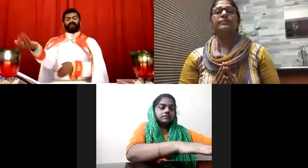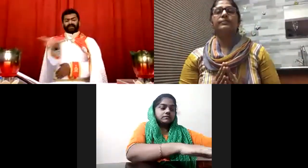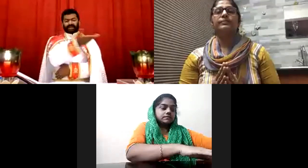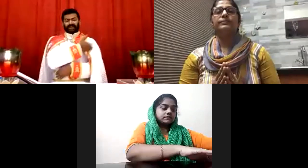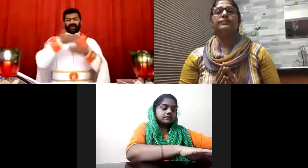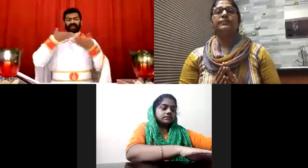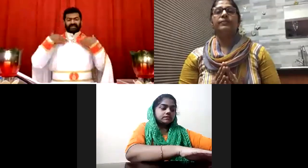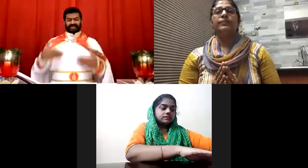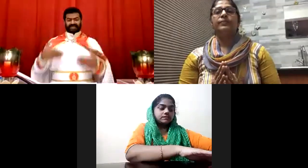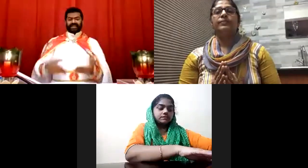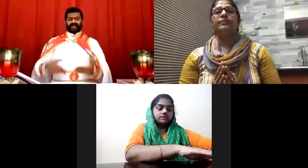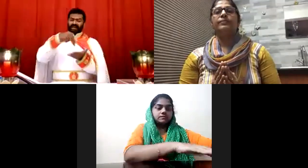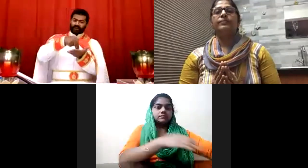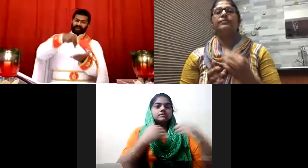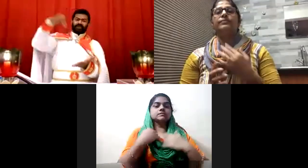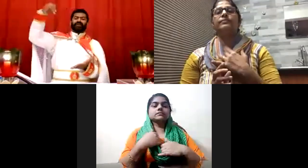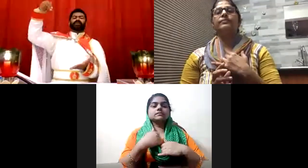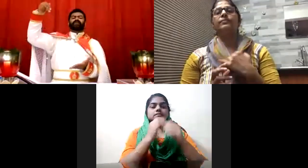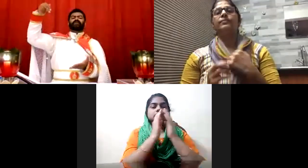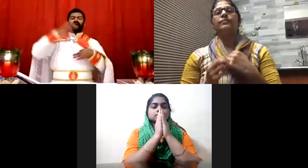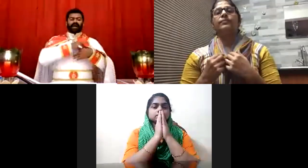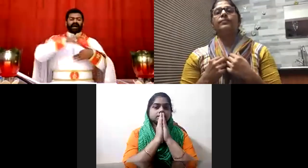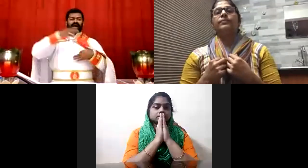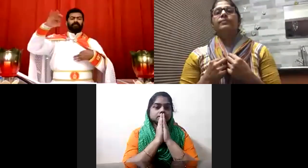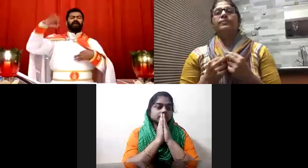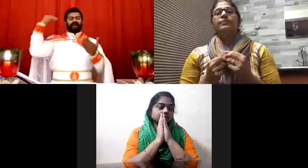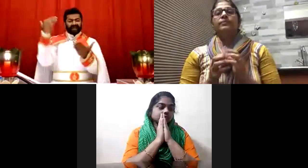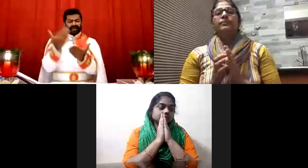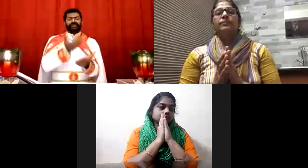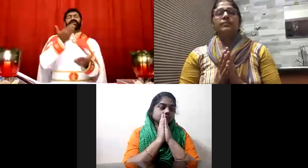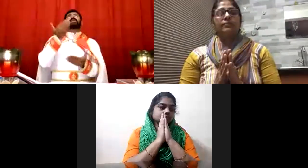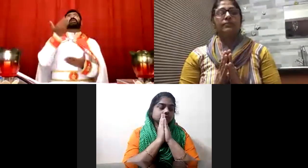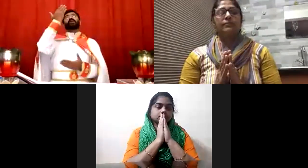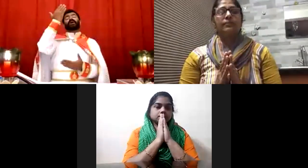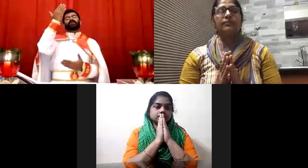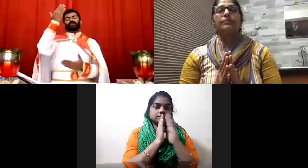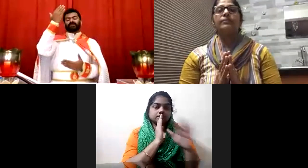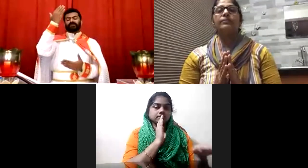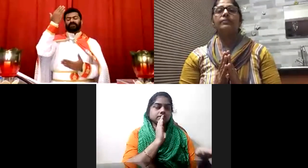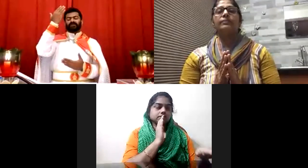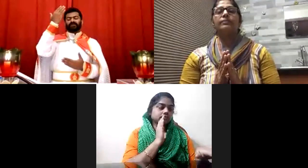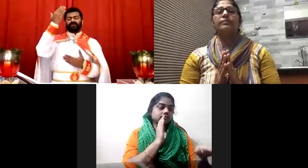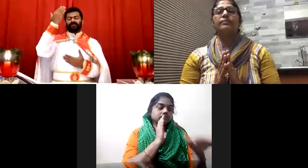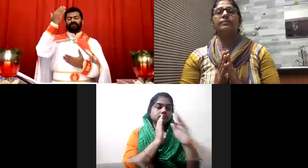സത്യമായും ഞങ്ങളുടെ ശരീരങ്ങളെ ഉയർപ്പിക്കുന്നവനും ആത്മാക്കളെ രക്ഷിക്കുന്നവനുമാകുന്നു.